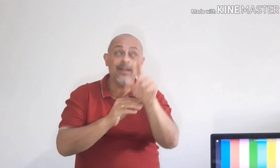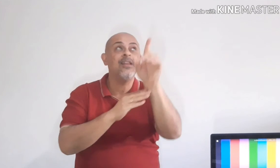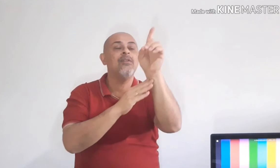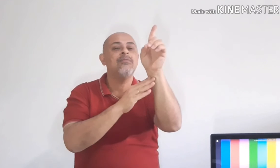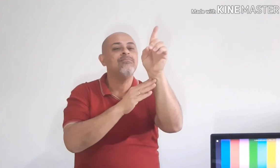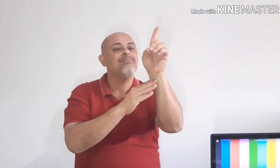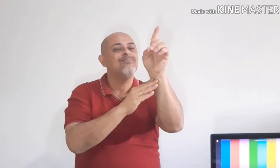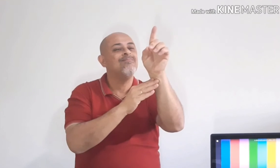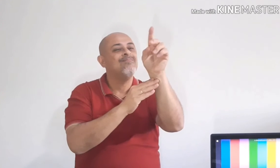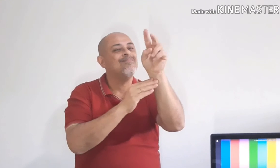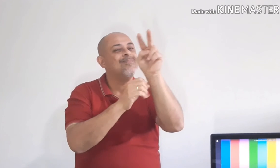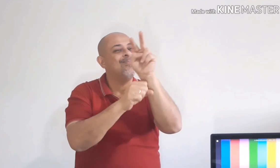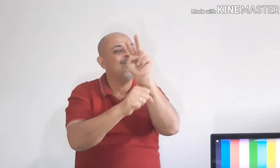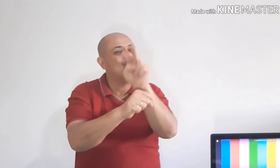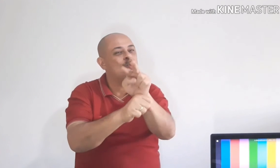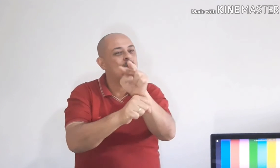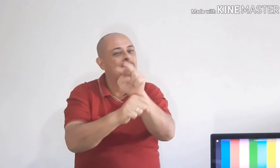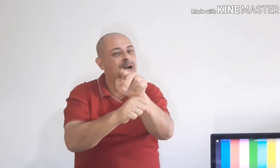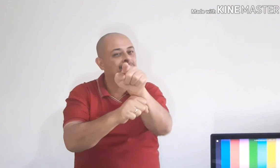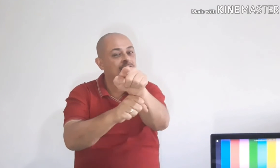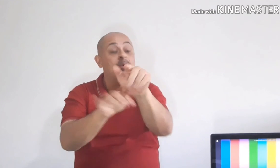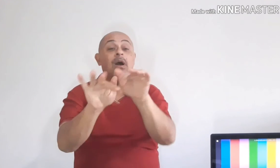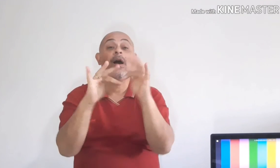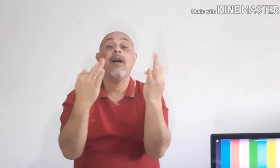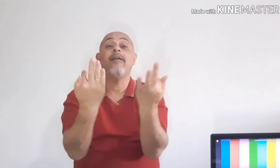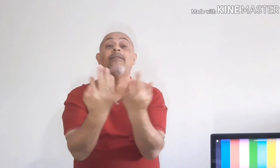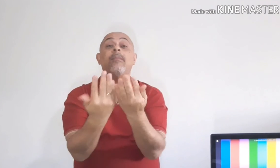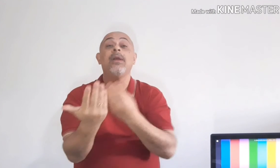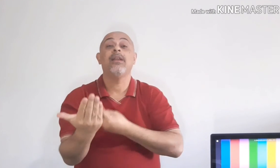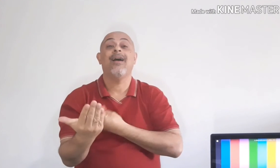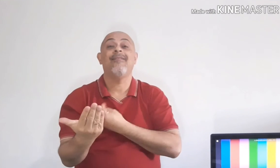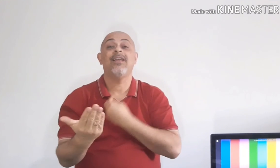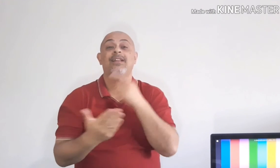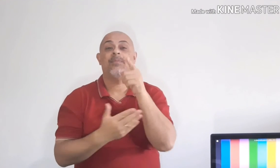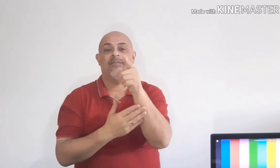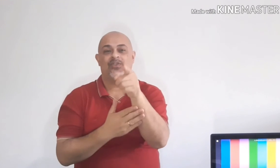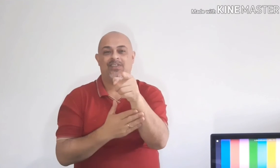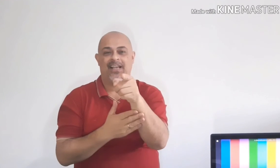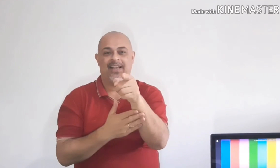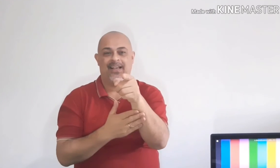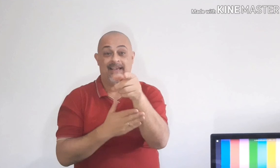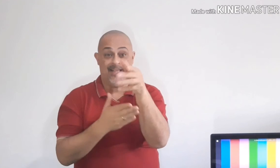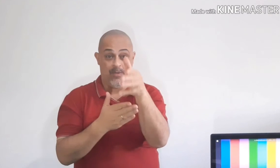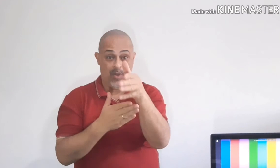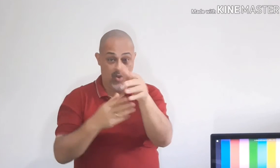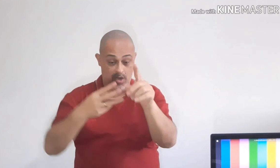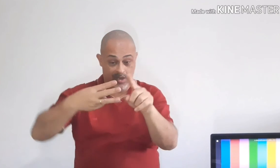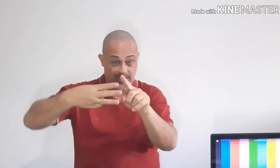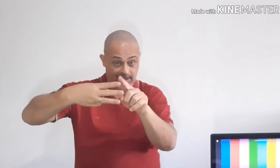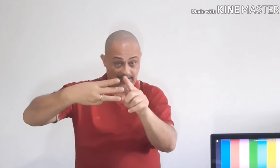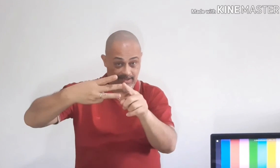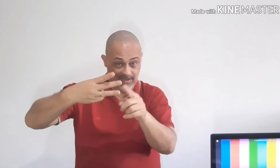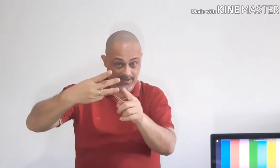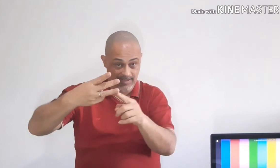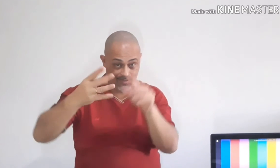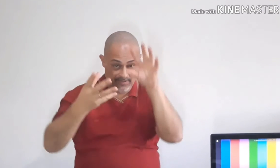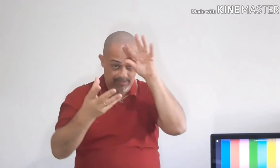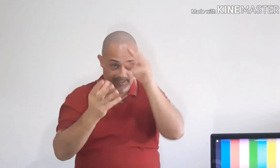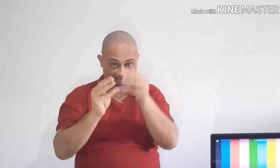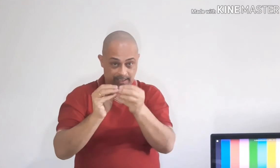vida e guarde a vida da sua família. Quero terminar fazendo 3 considerações.